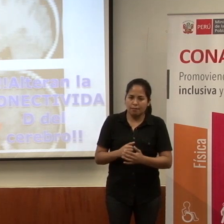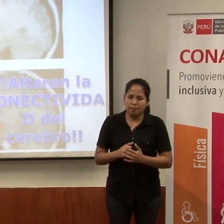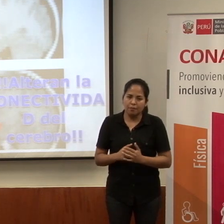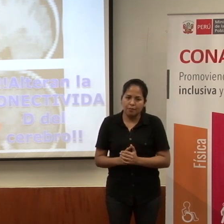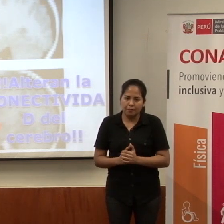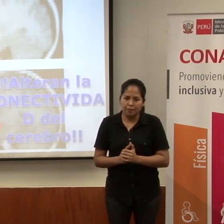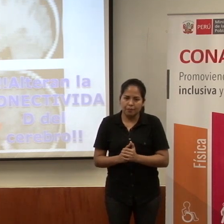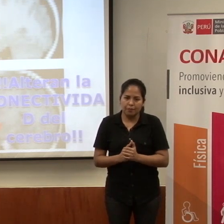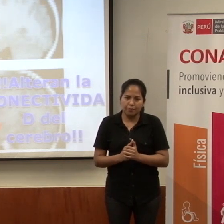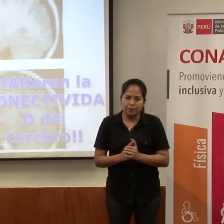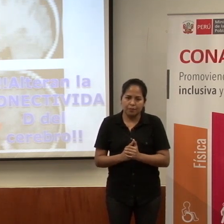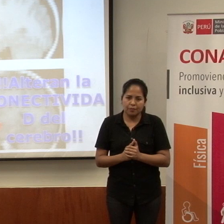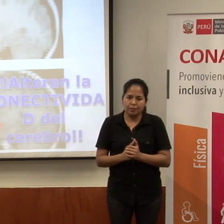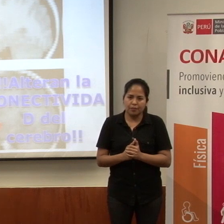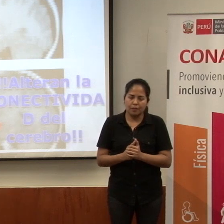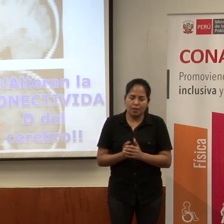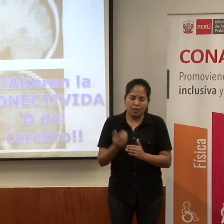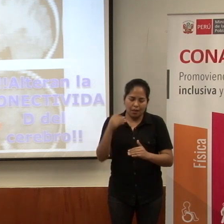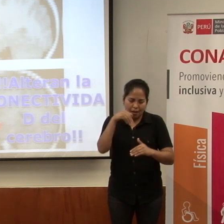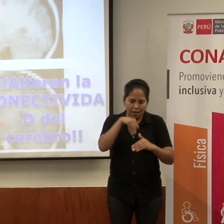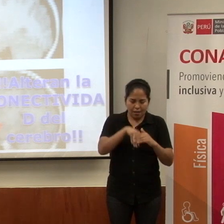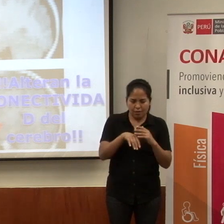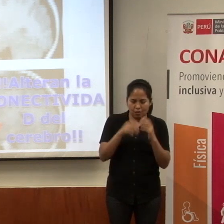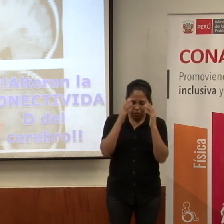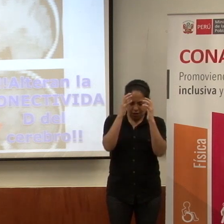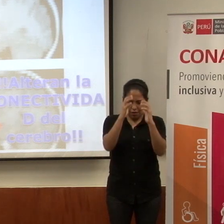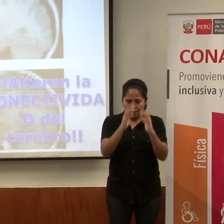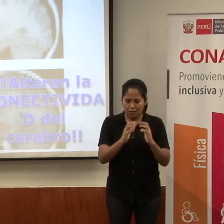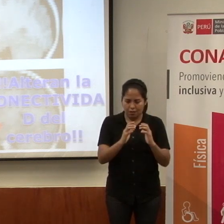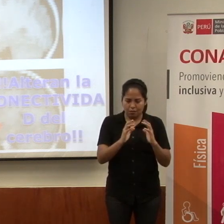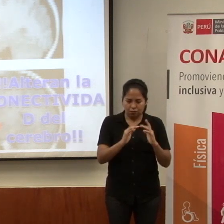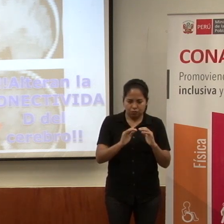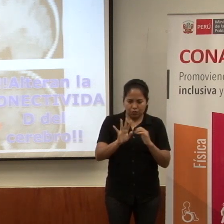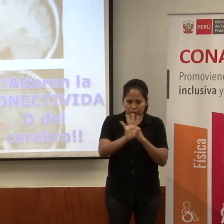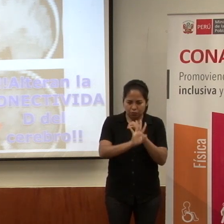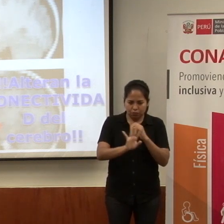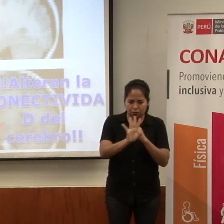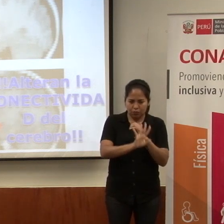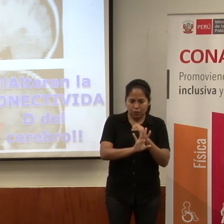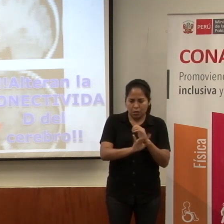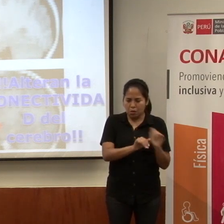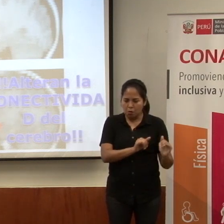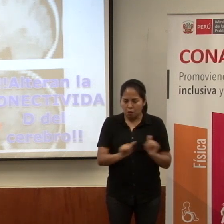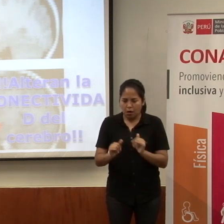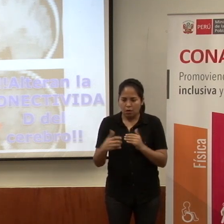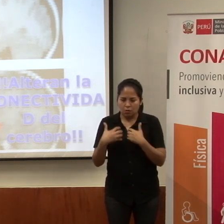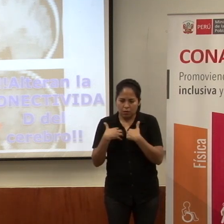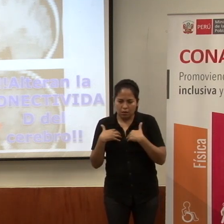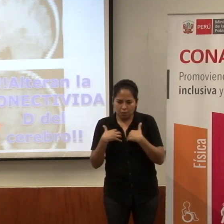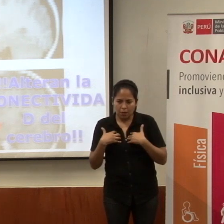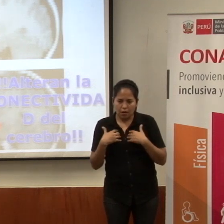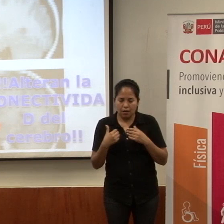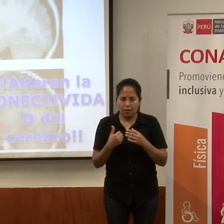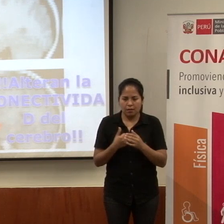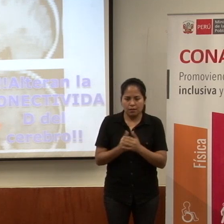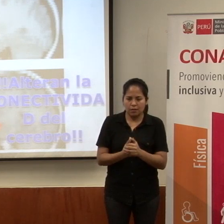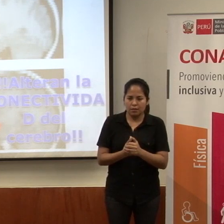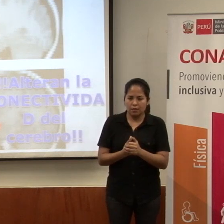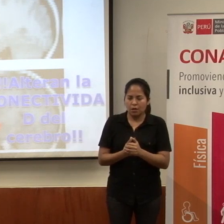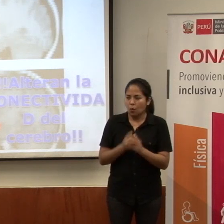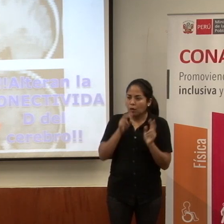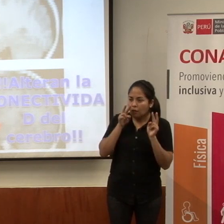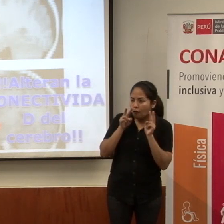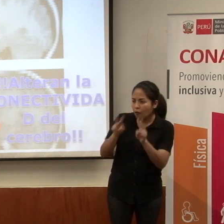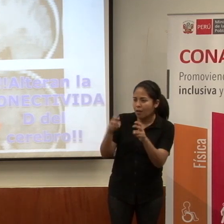está en lo que se llama la subcorteza cerebral, también lo tienen los animales inferiores, tipo reptiles, y es la forma como uno frente al